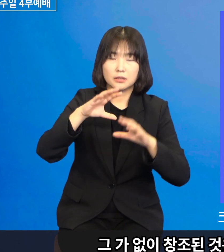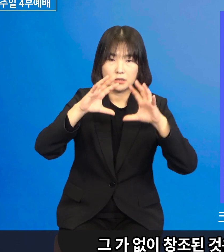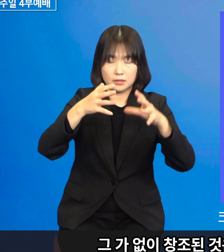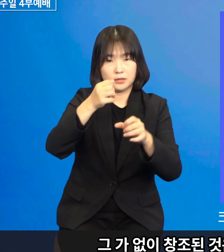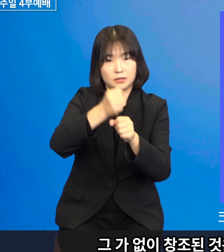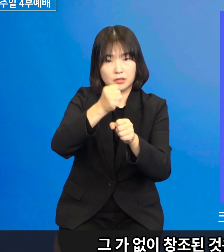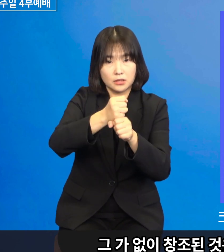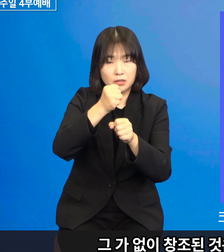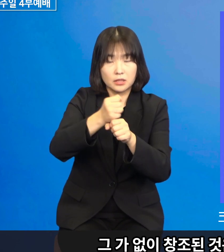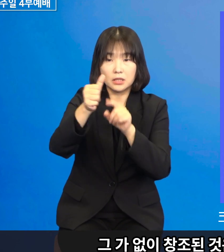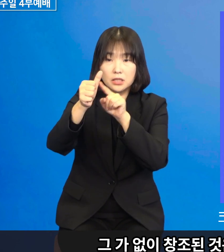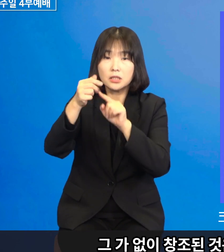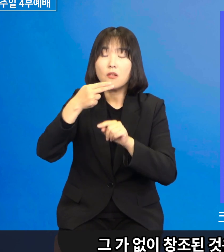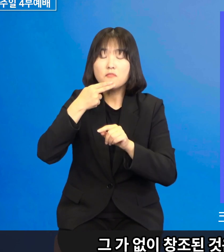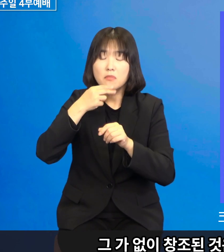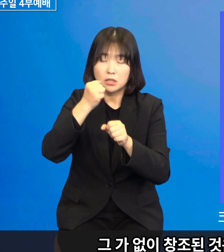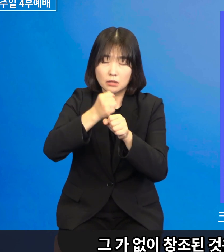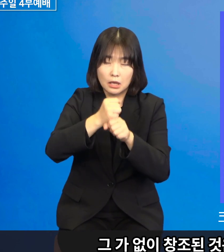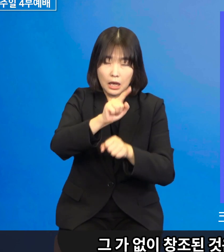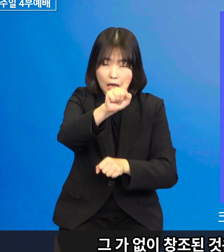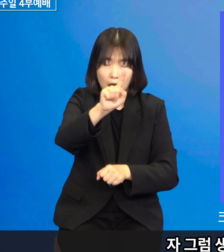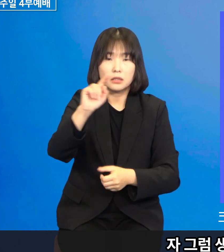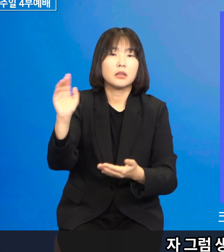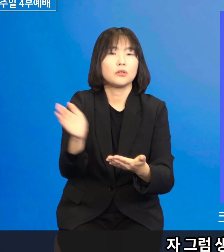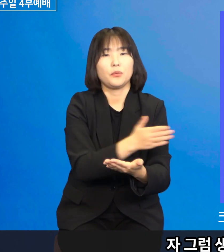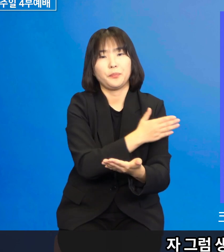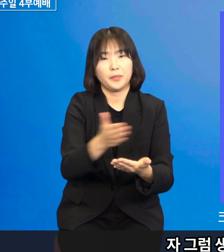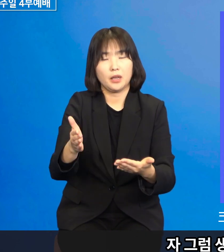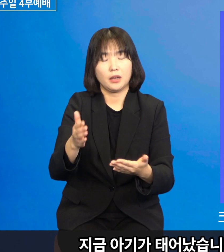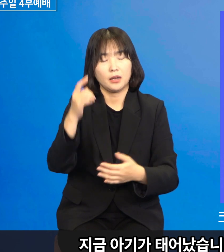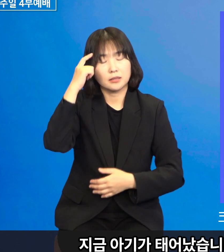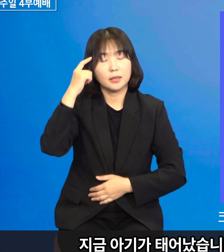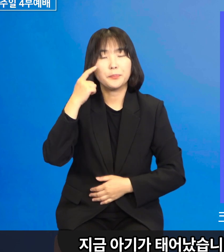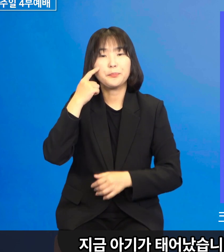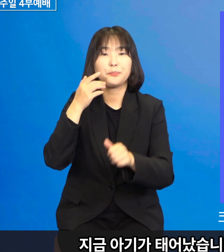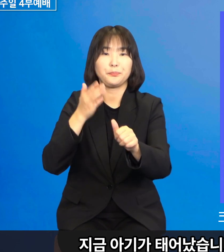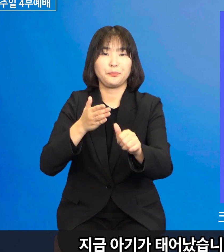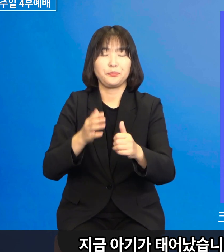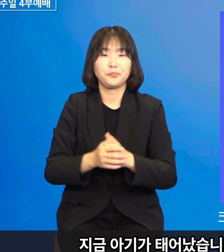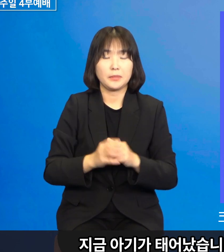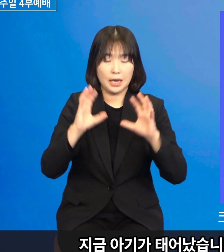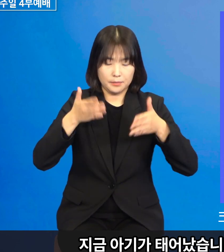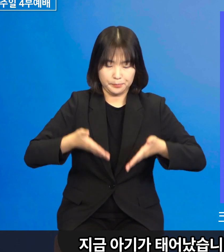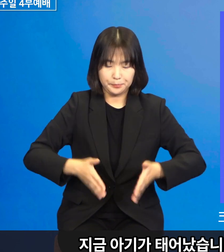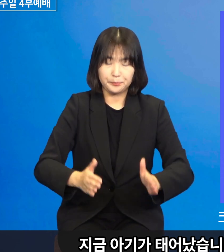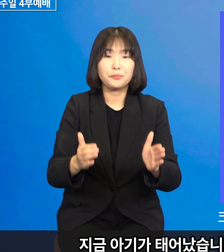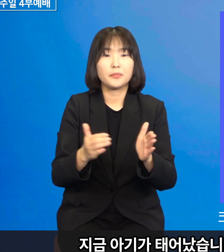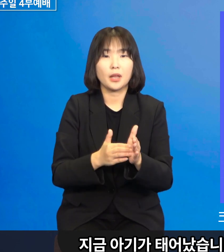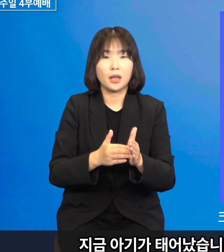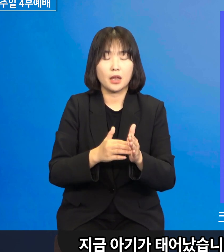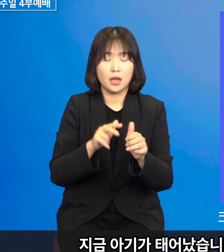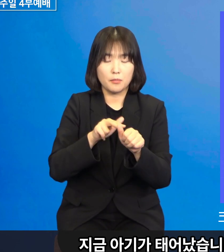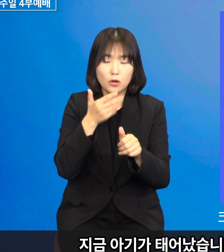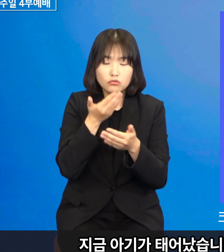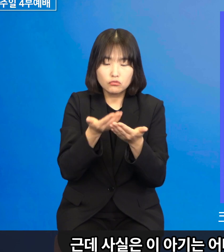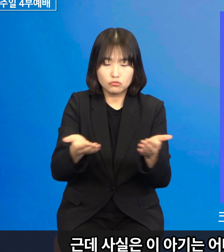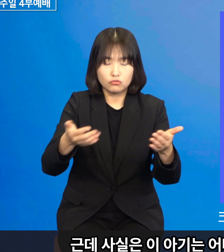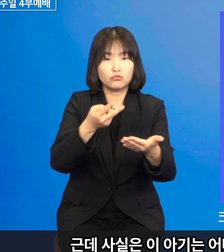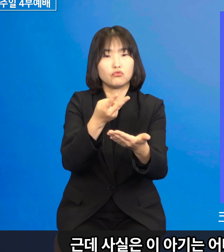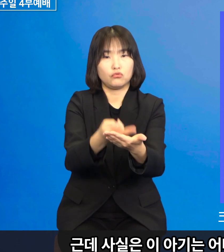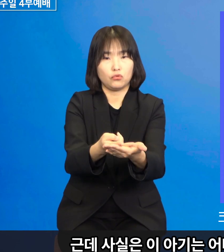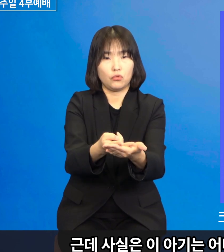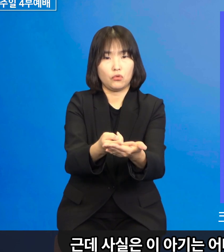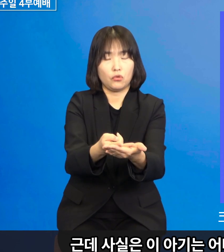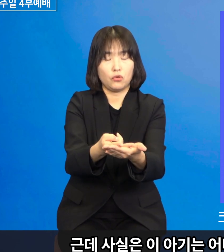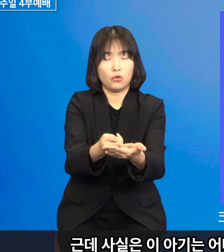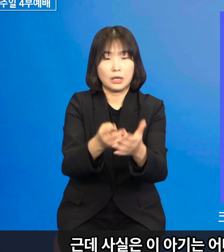없이 창조된 것은 하나도 없다는 거예요. 자, 그럼 생각해 보세요. 지금 아기가 태어났습니다. 말구에 누워 있습니다. 근데 사실은